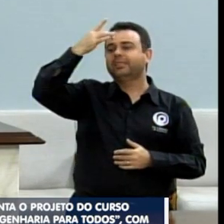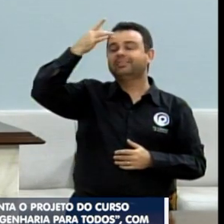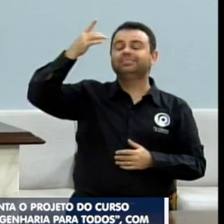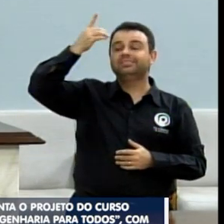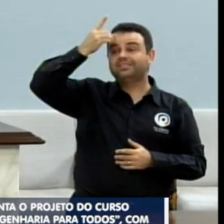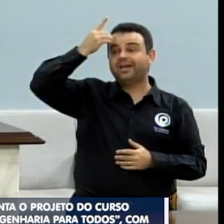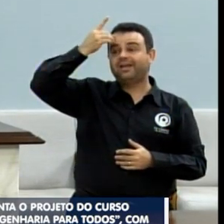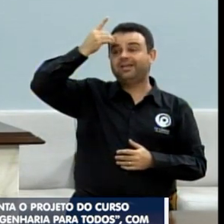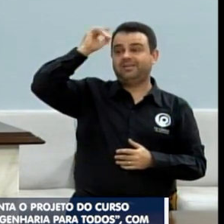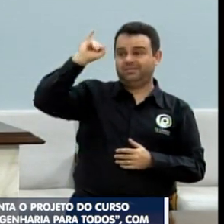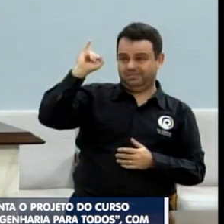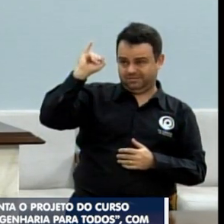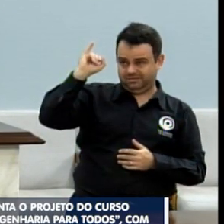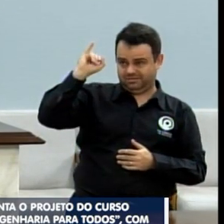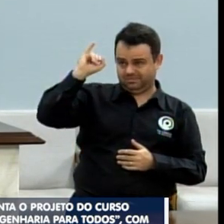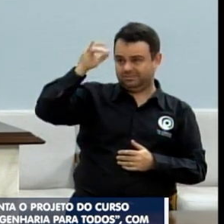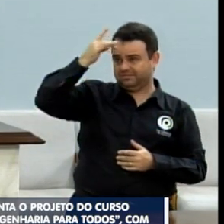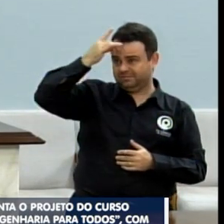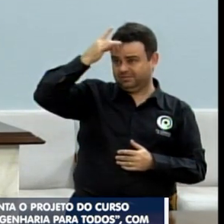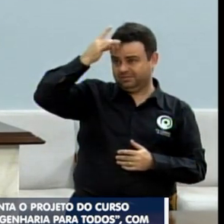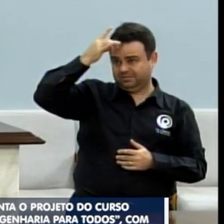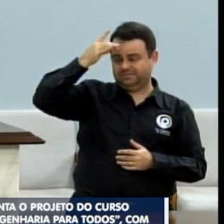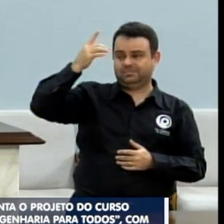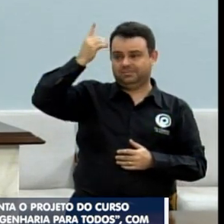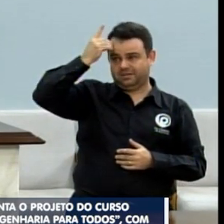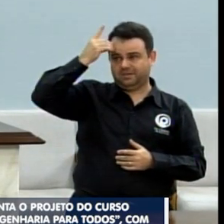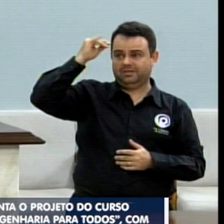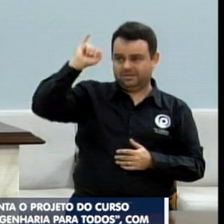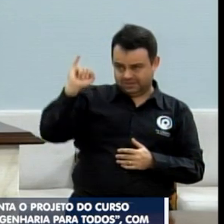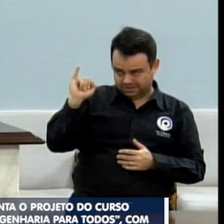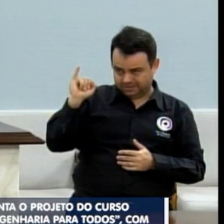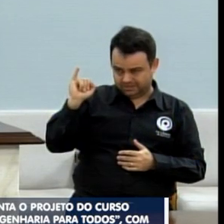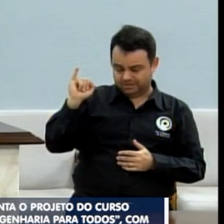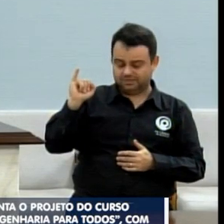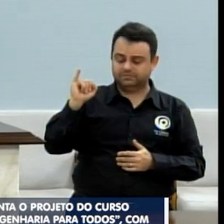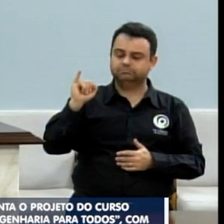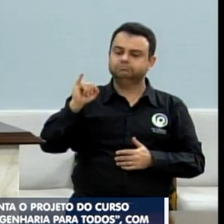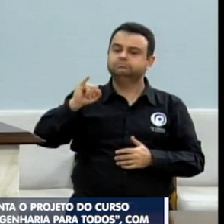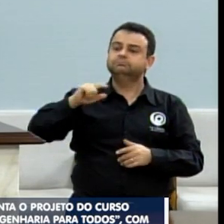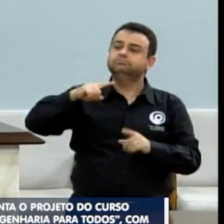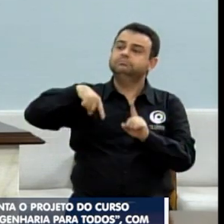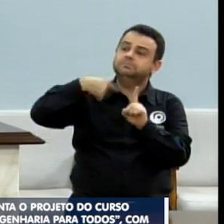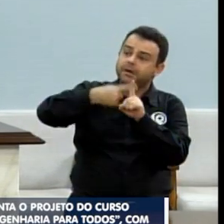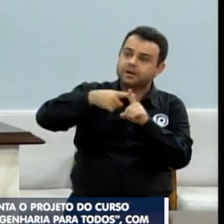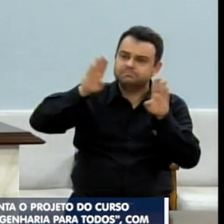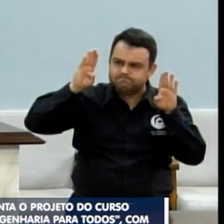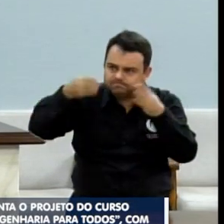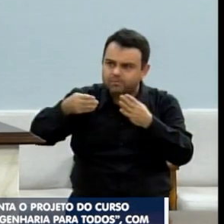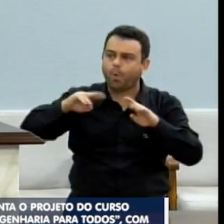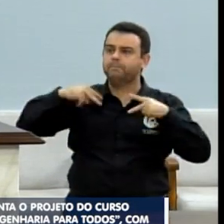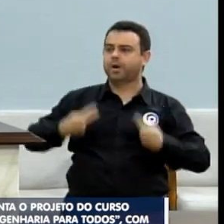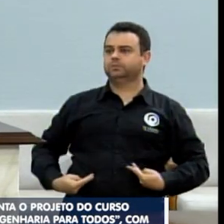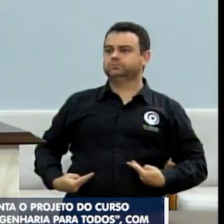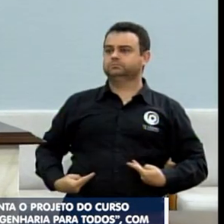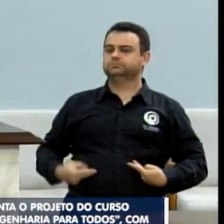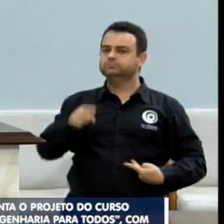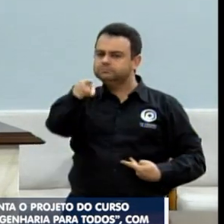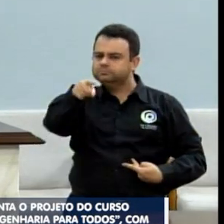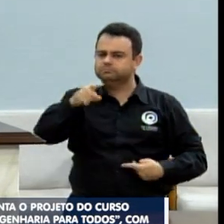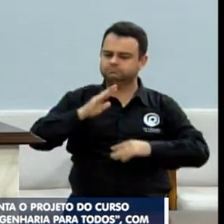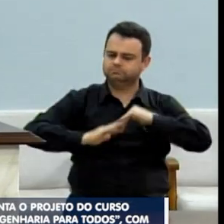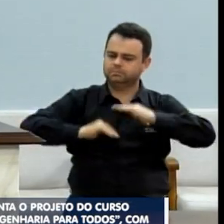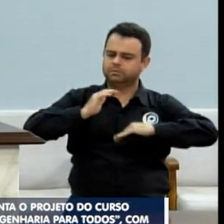física. Também é uma associação voltada para o desenvolvimento humano dessas pessoas. E, com